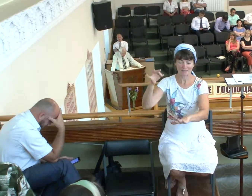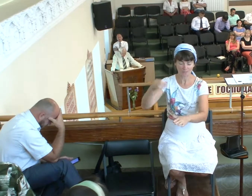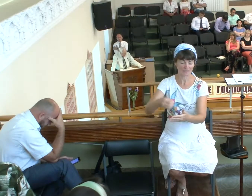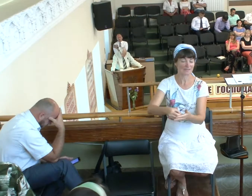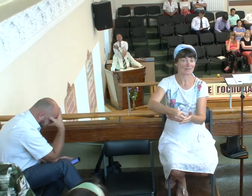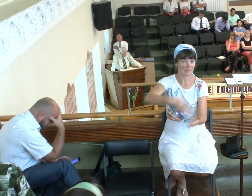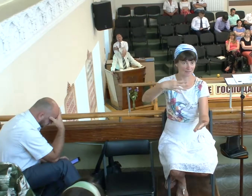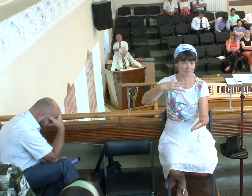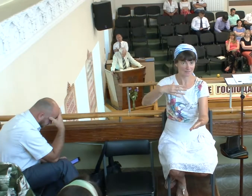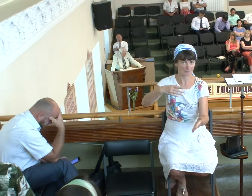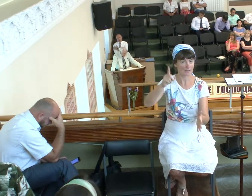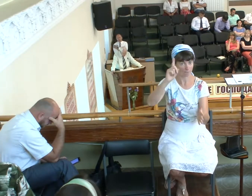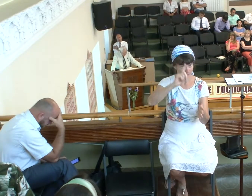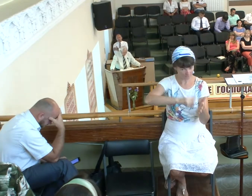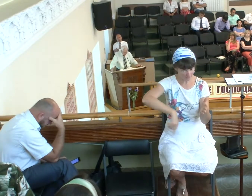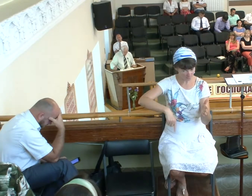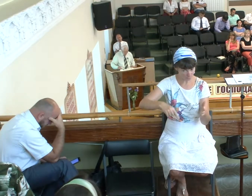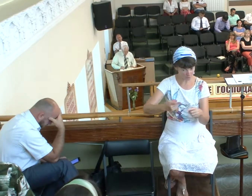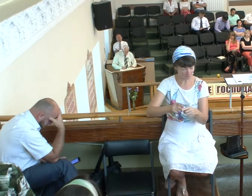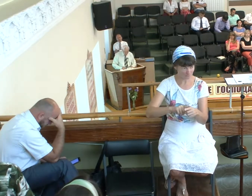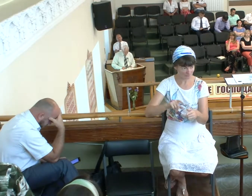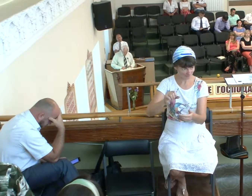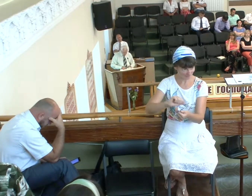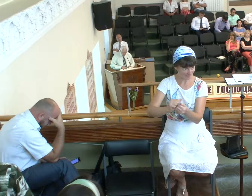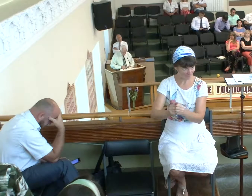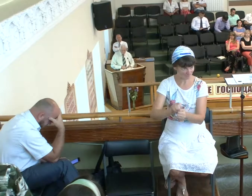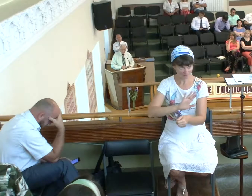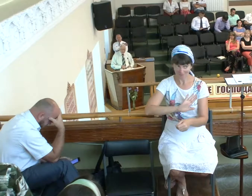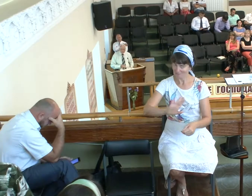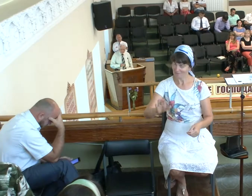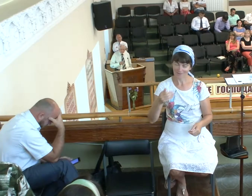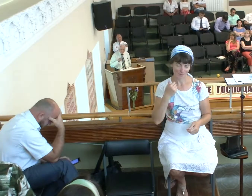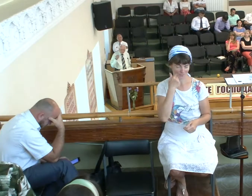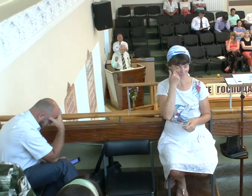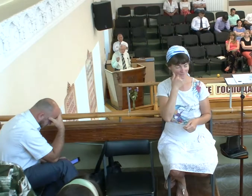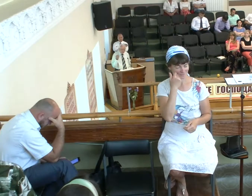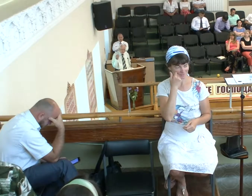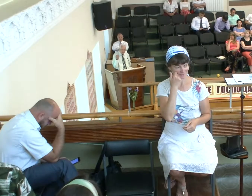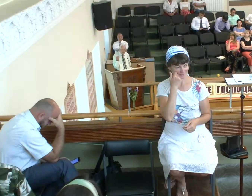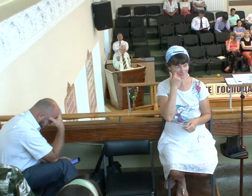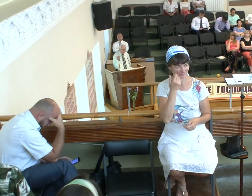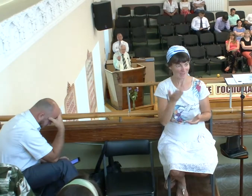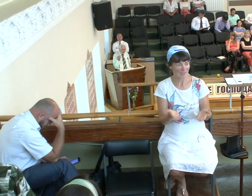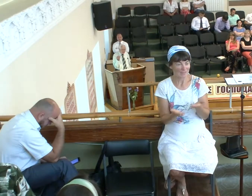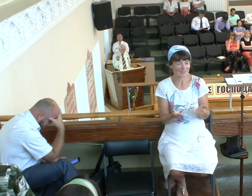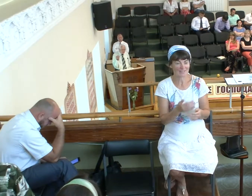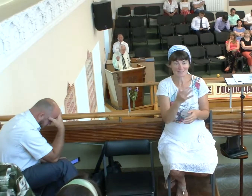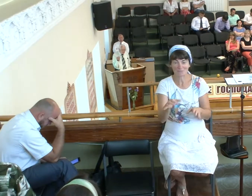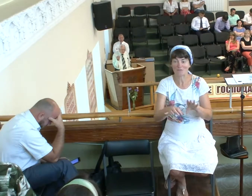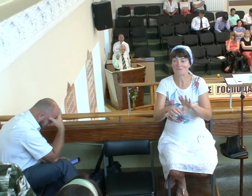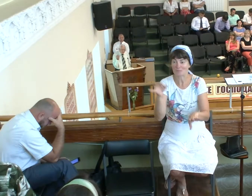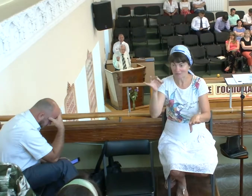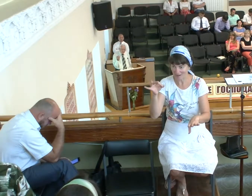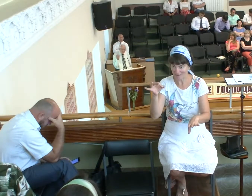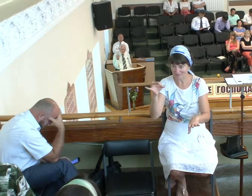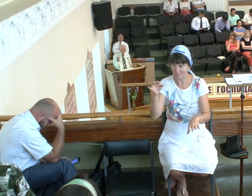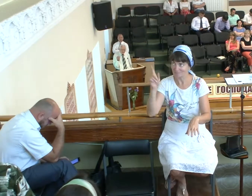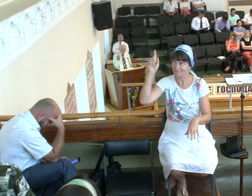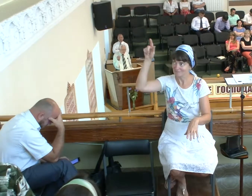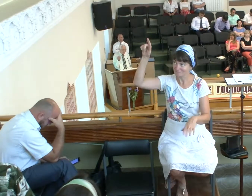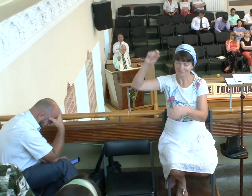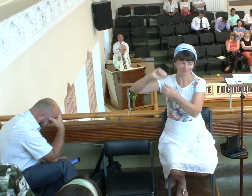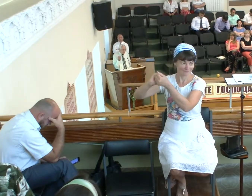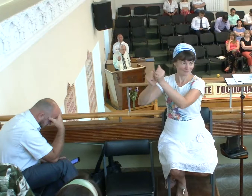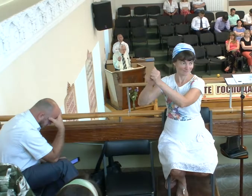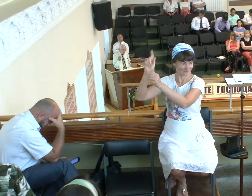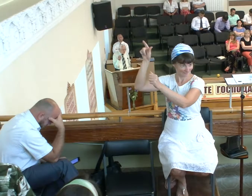драгоценный, верующий в него не постыдится. Если мы делаем выбор в сторону Христа, то он краеугольный